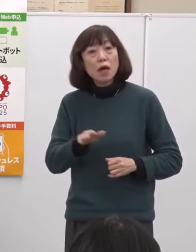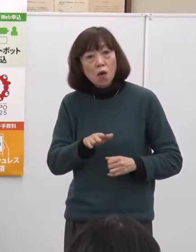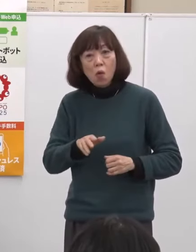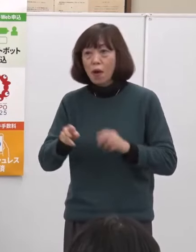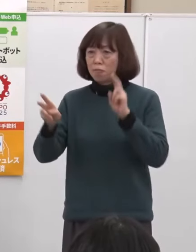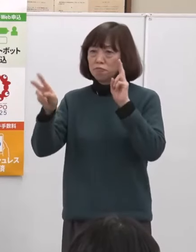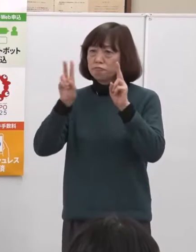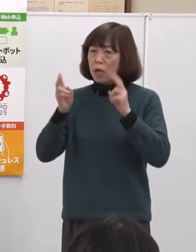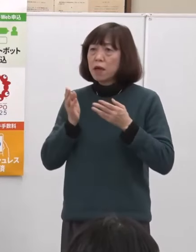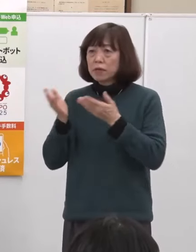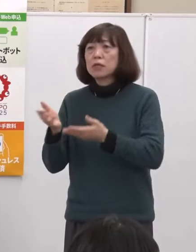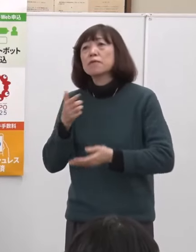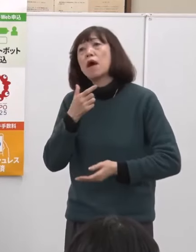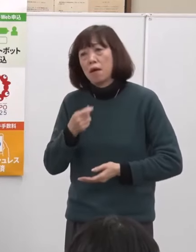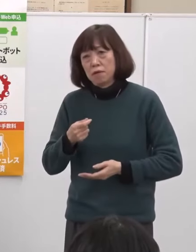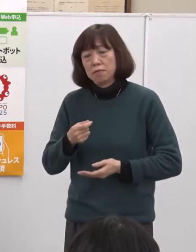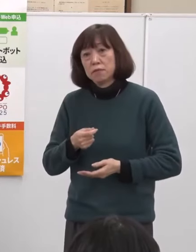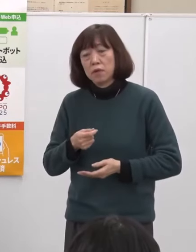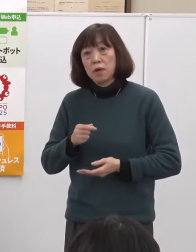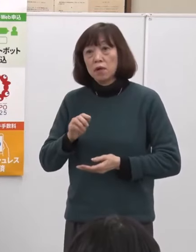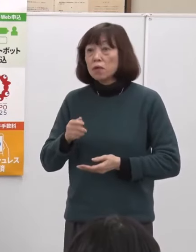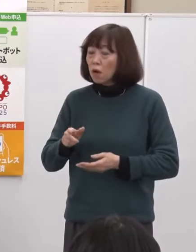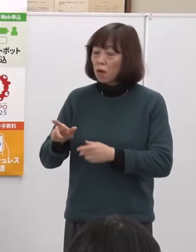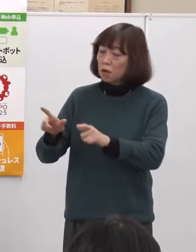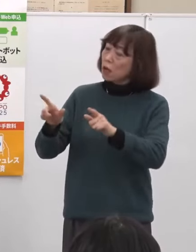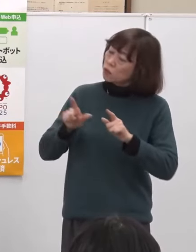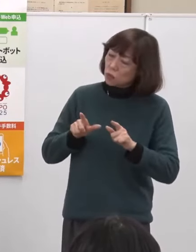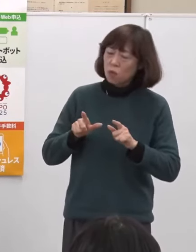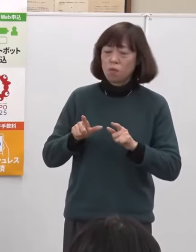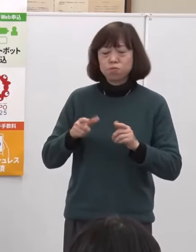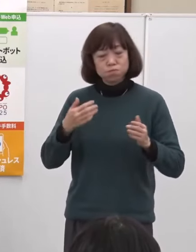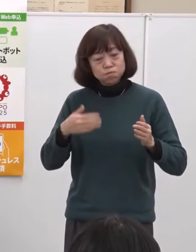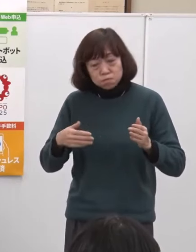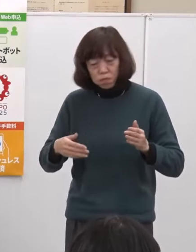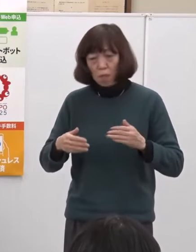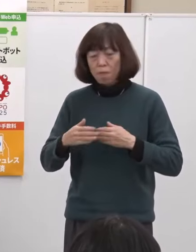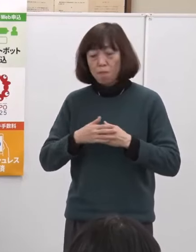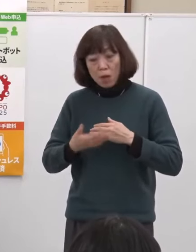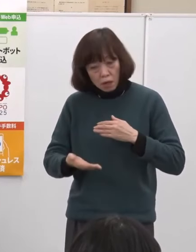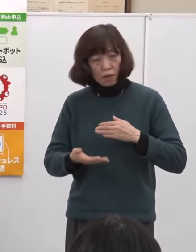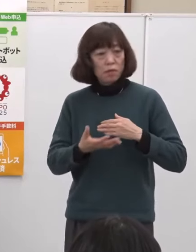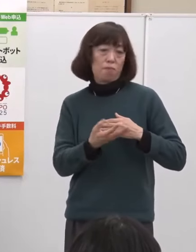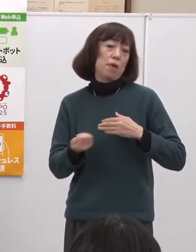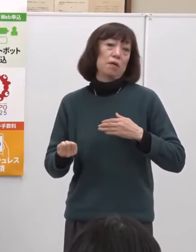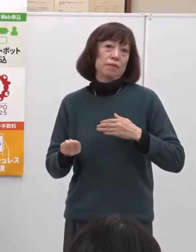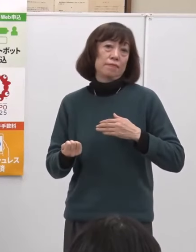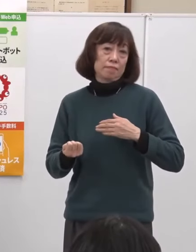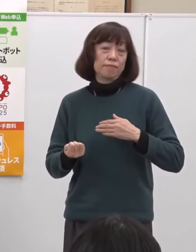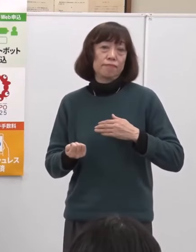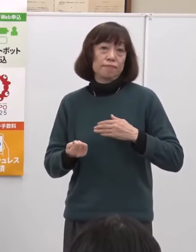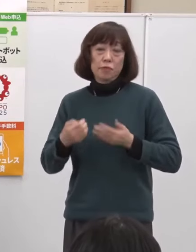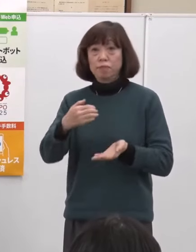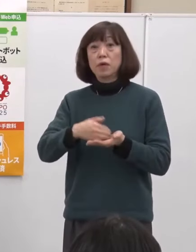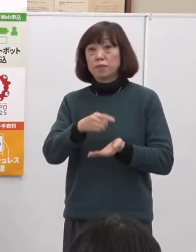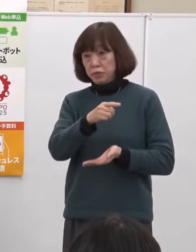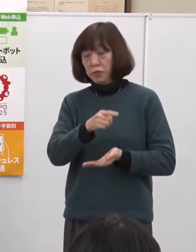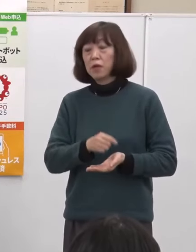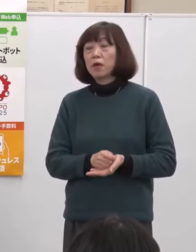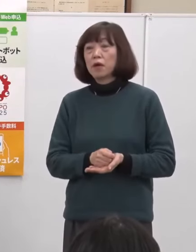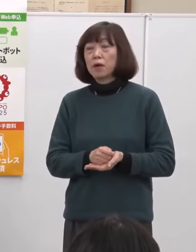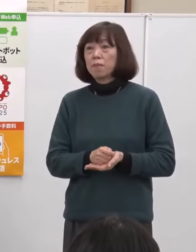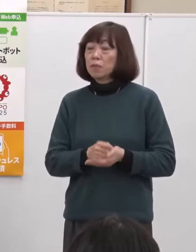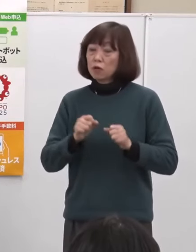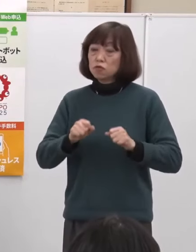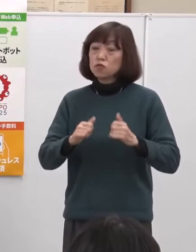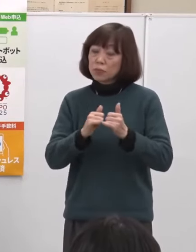ね。それで、十分な回答が得られなかったということをおっしゃっています。で、十分に住